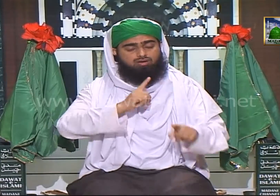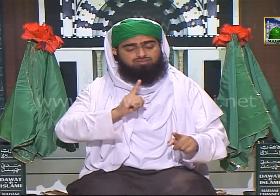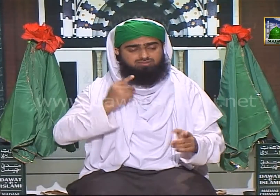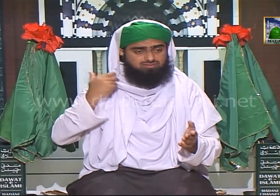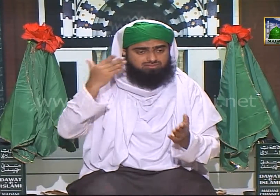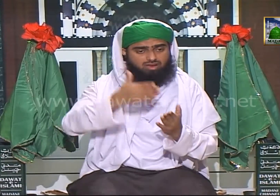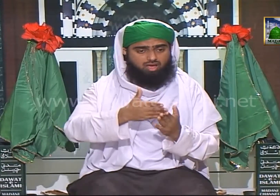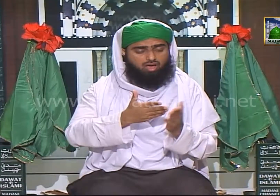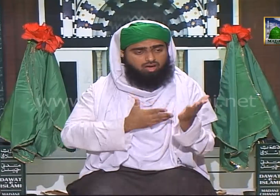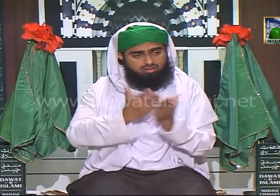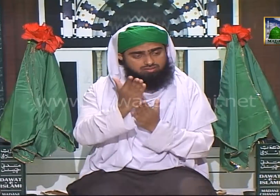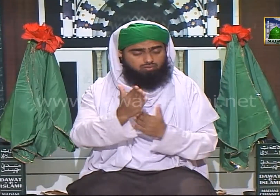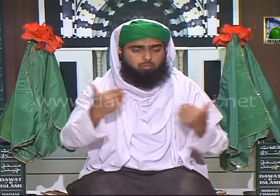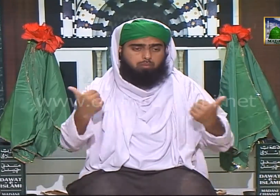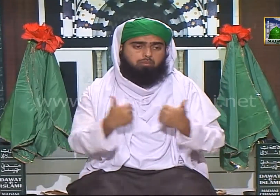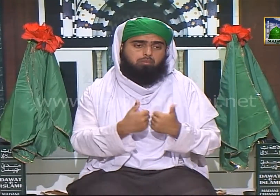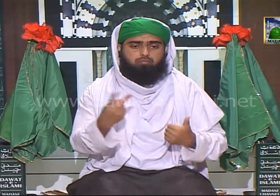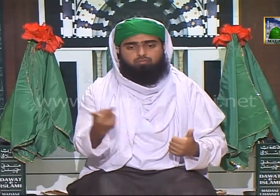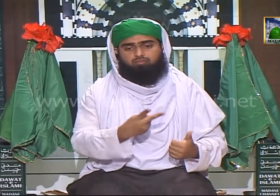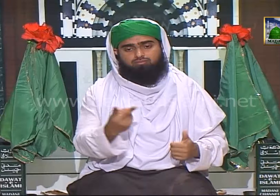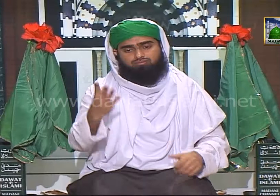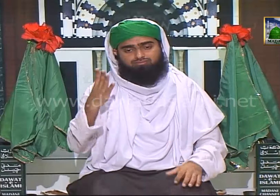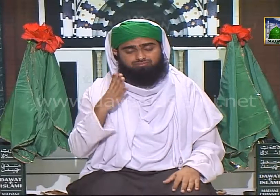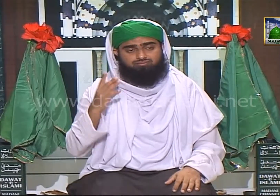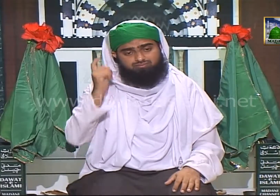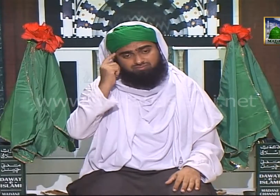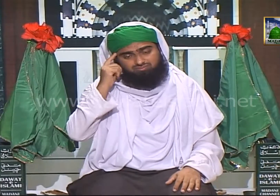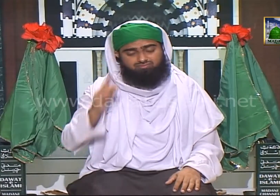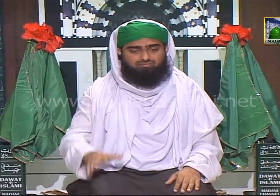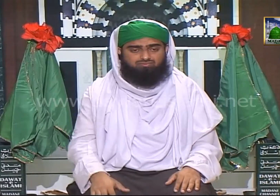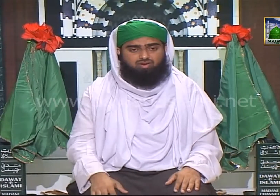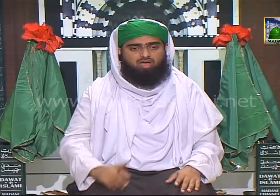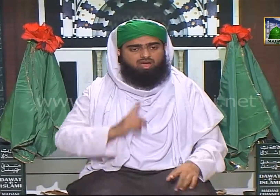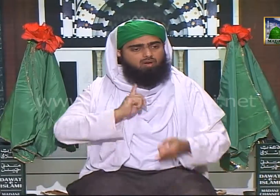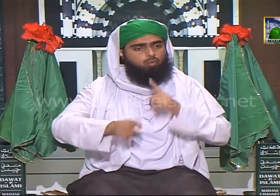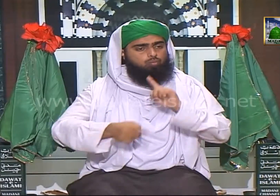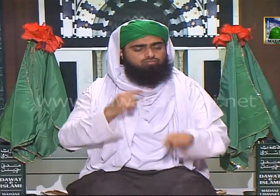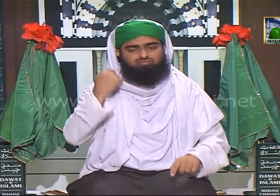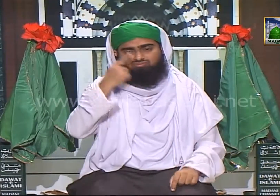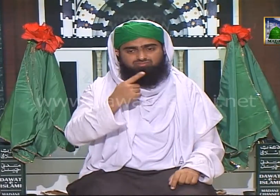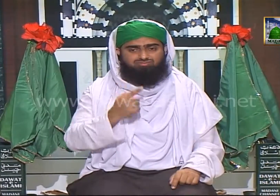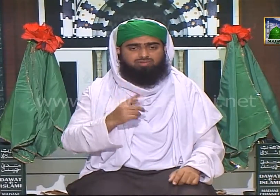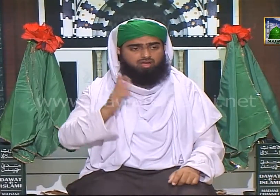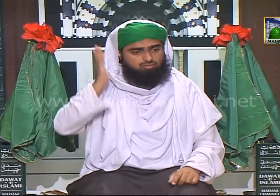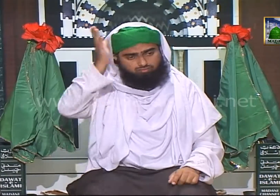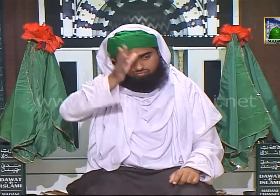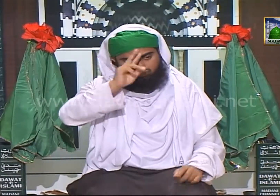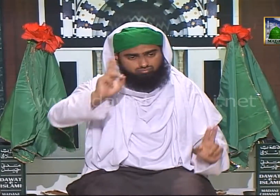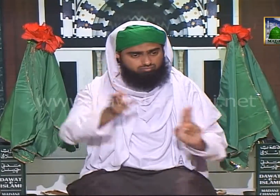دیکھیں مجاہد تو اس وقت جذبہ ہوتا ہے، جوش ہوتا ہے، اور جب کوئی سامنے حریف ہوتا ہے تو اپنے کو جوش آ بھی جاتا ہے. اب کاروباری کر